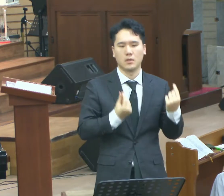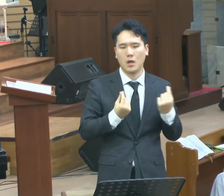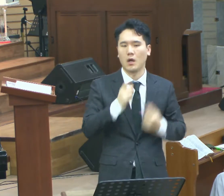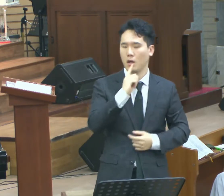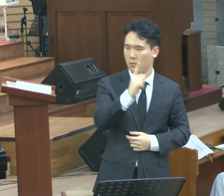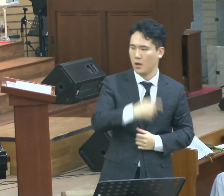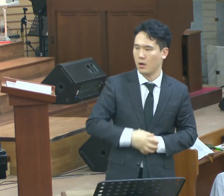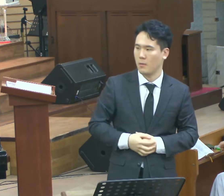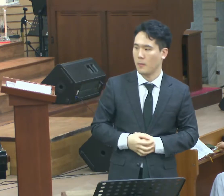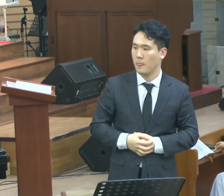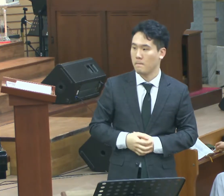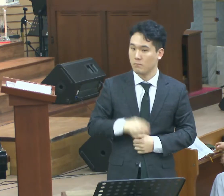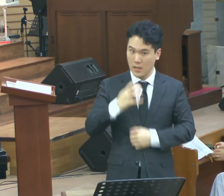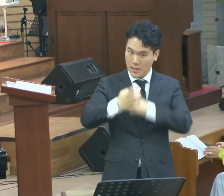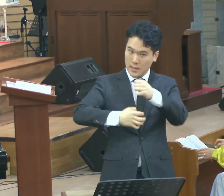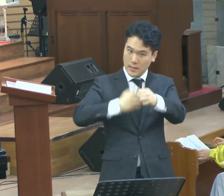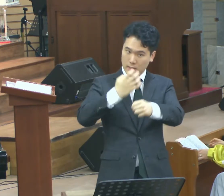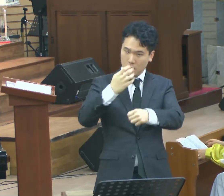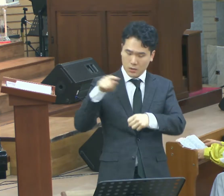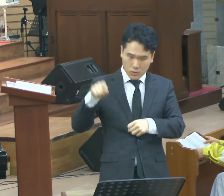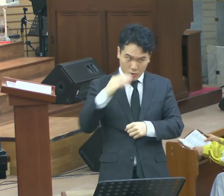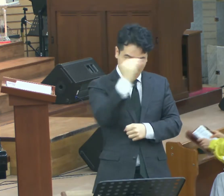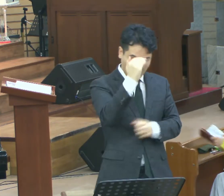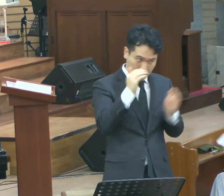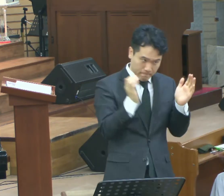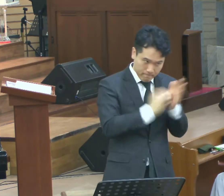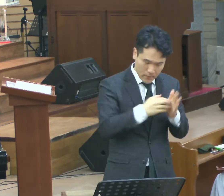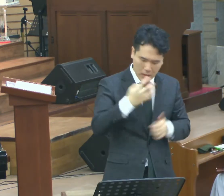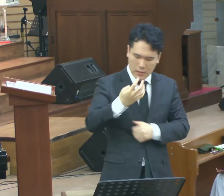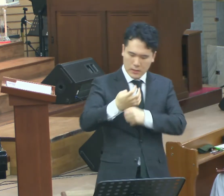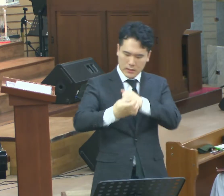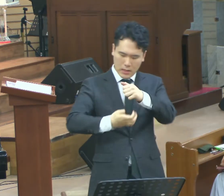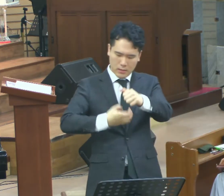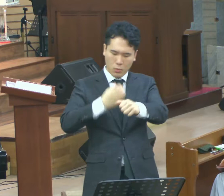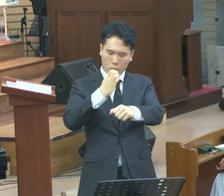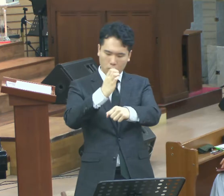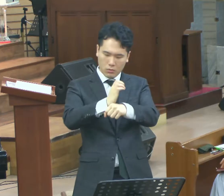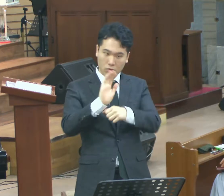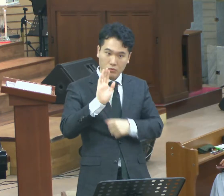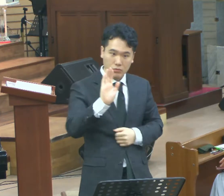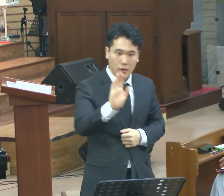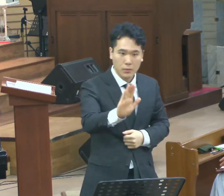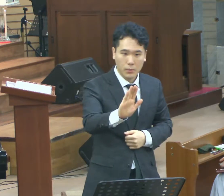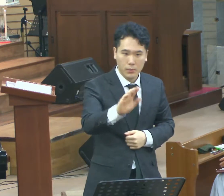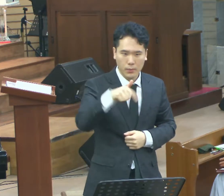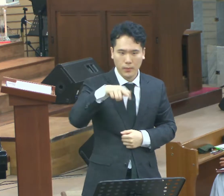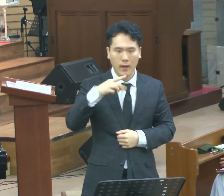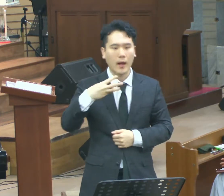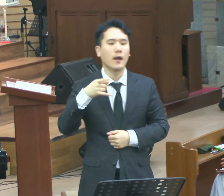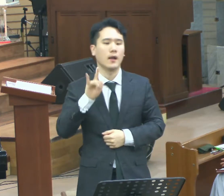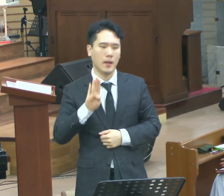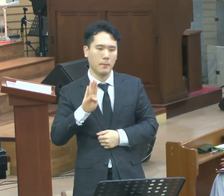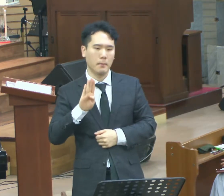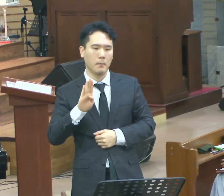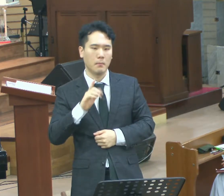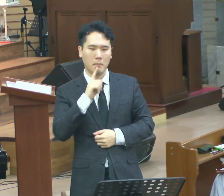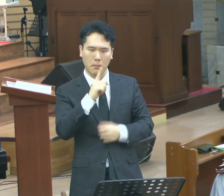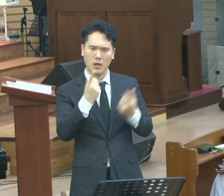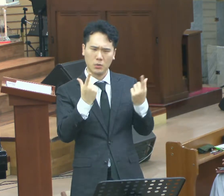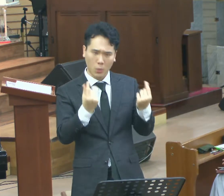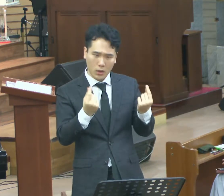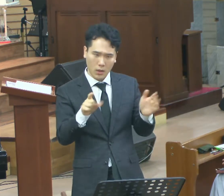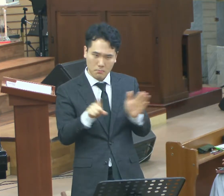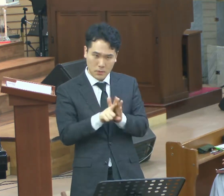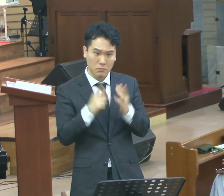이제는 내가 먹일 것 같은데 이러면 그건 믿음이 있는 게 아니에요. 여러분 새의